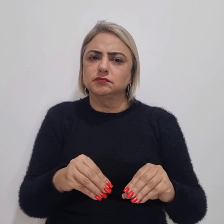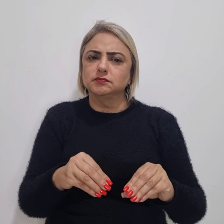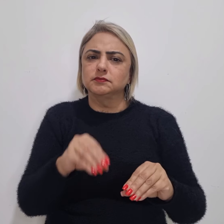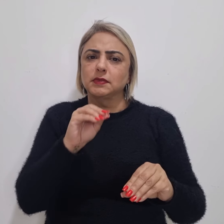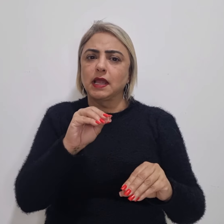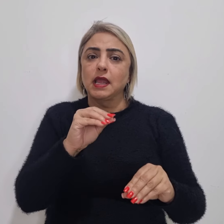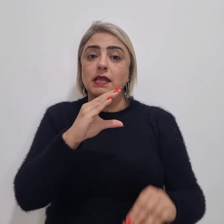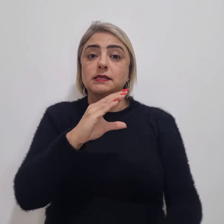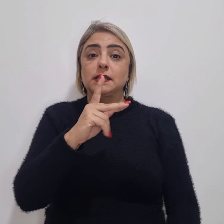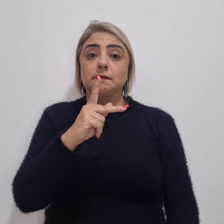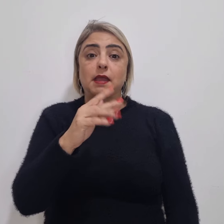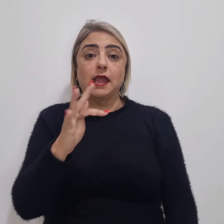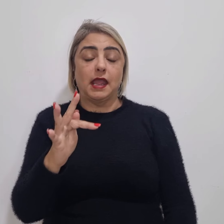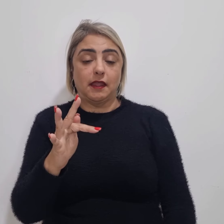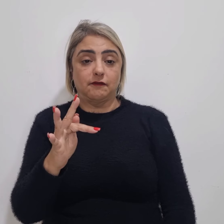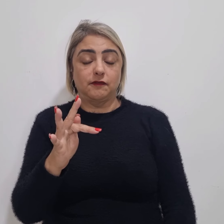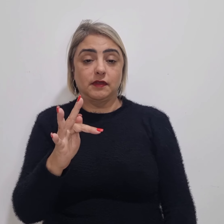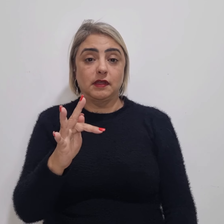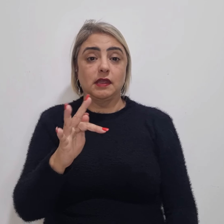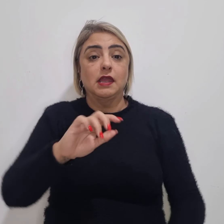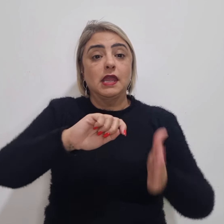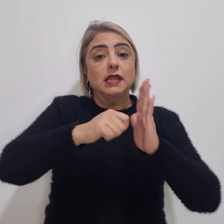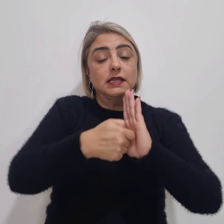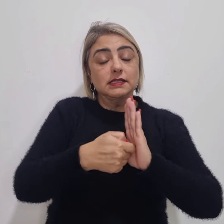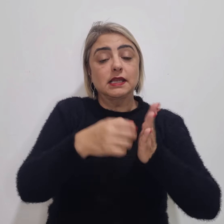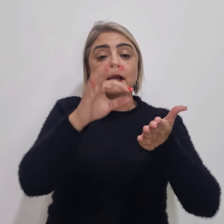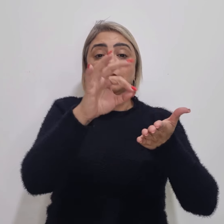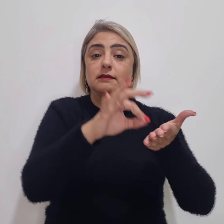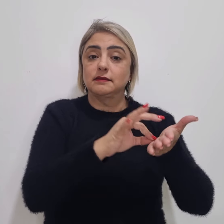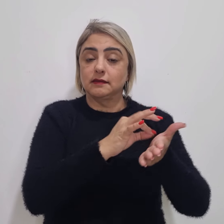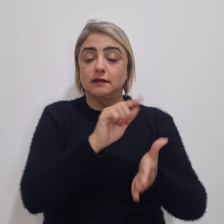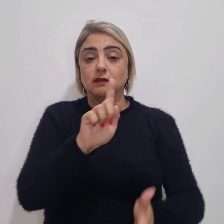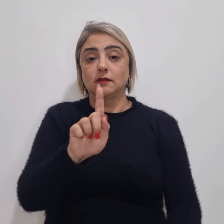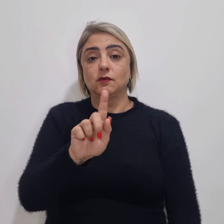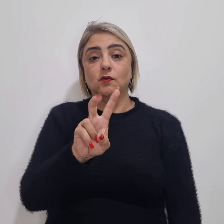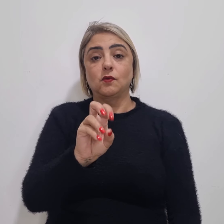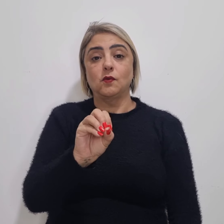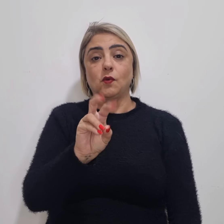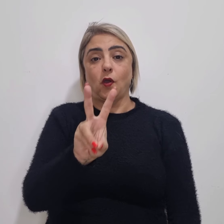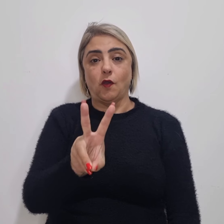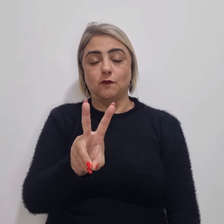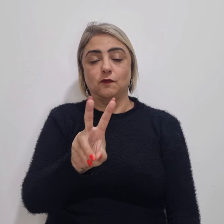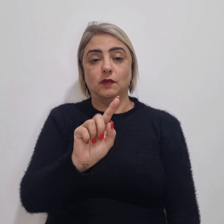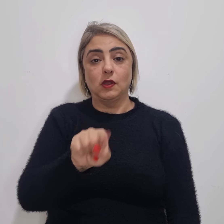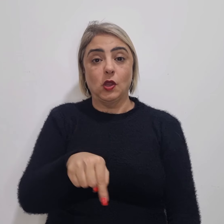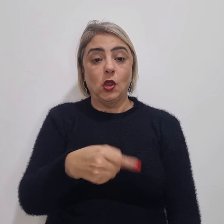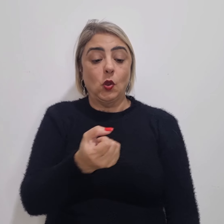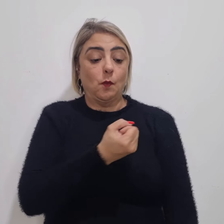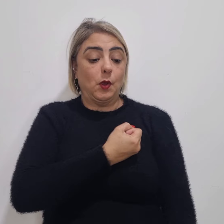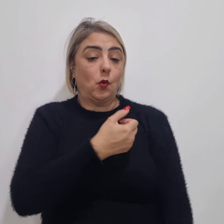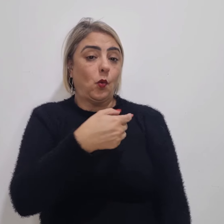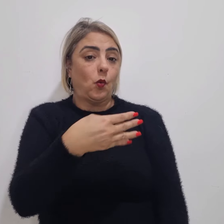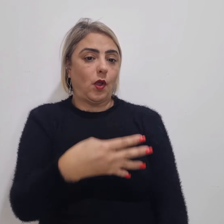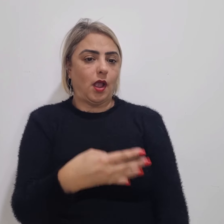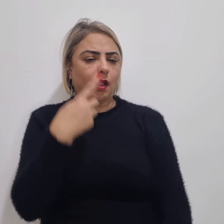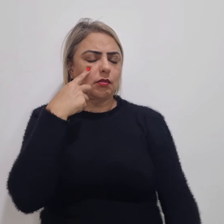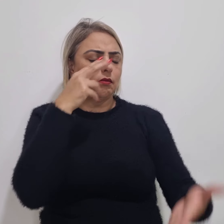CPF e senha cadastrados no Gov. Passo 4. Leia as